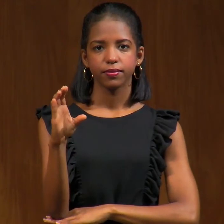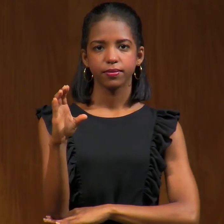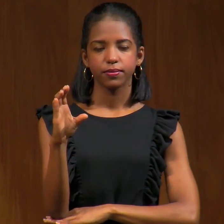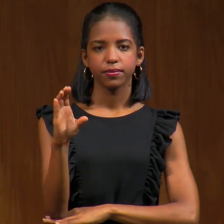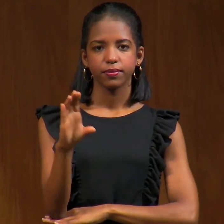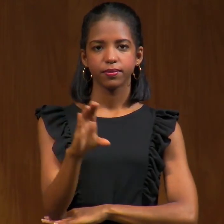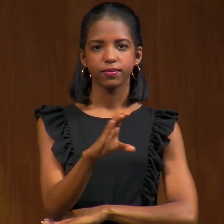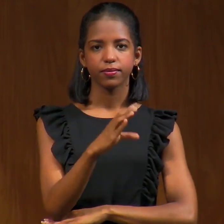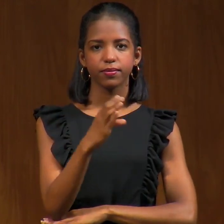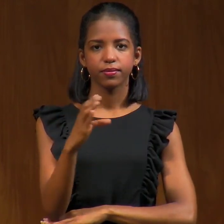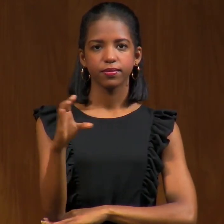Colombia,